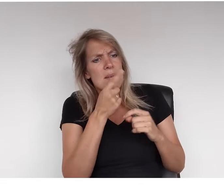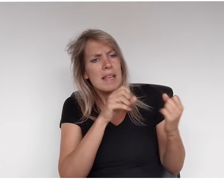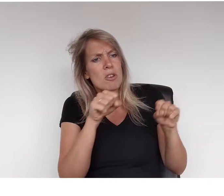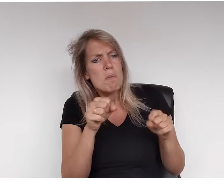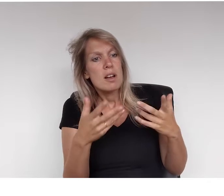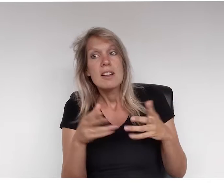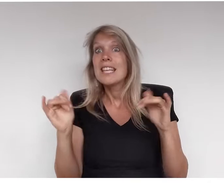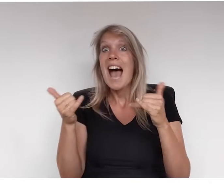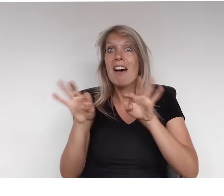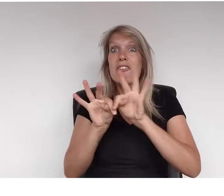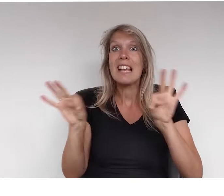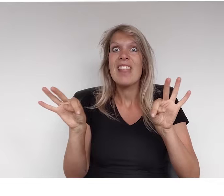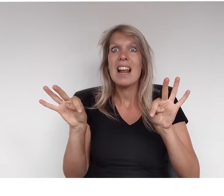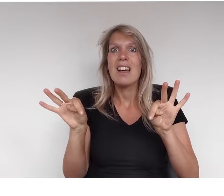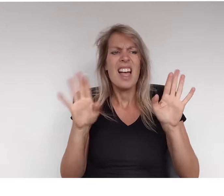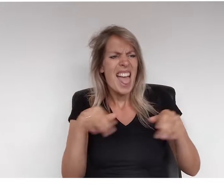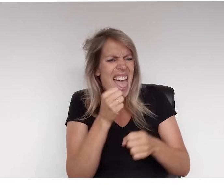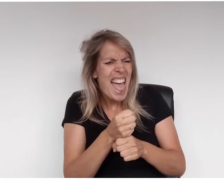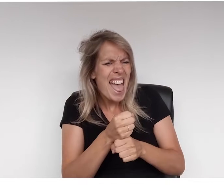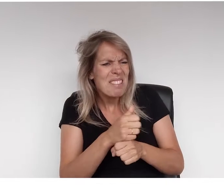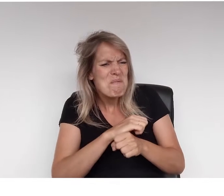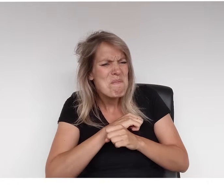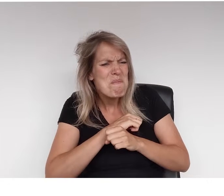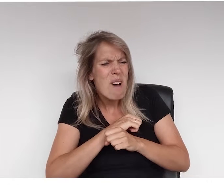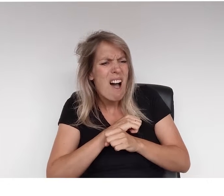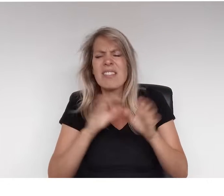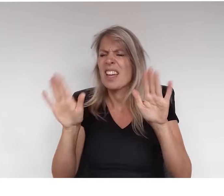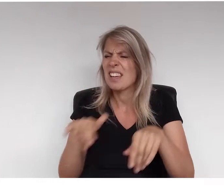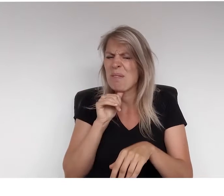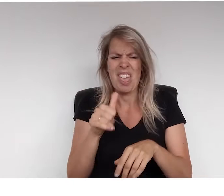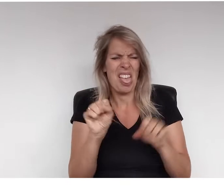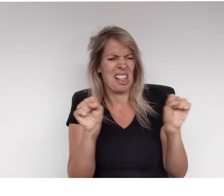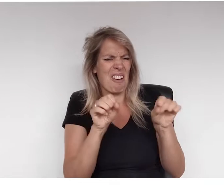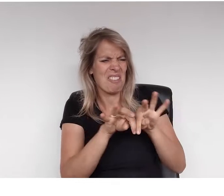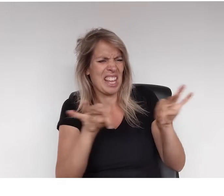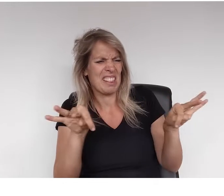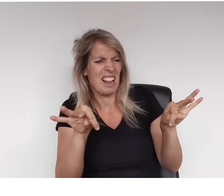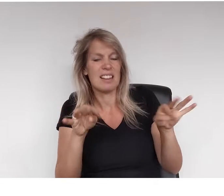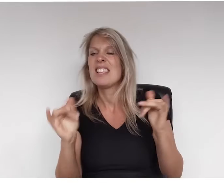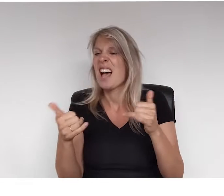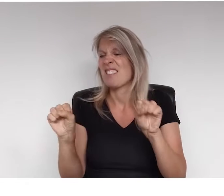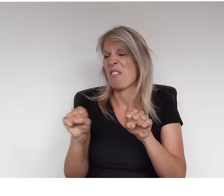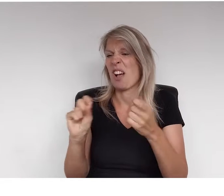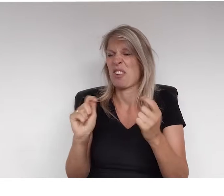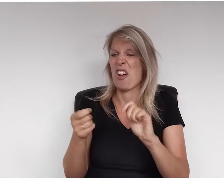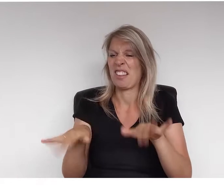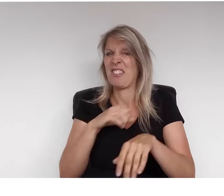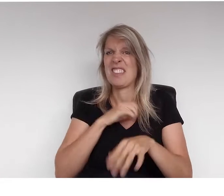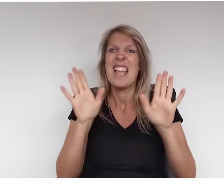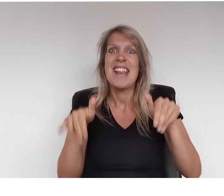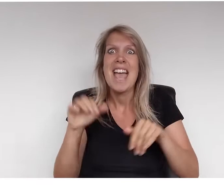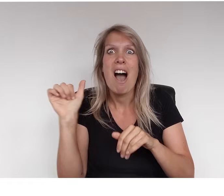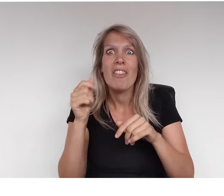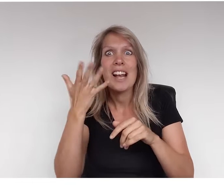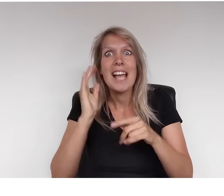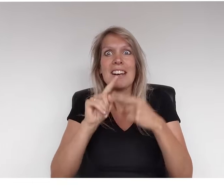tas? Ja, frikandellen! Nee, echt. Ieba! Nee, joh, geintjes. Koude frikandellen. Ja, dat is helemaal koud geworden. Dat is hartstikke vies. Maar... nee, ik heb wel heel veel andere lekkere